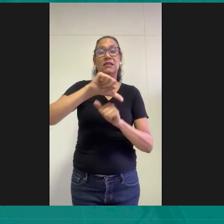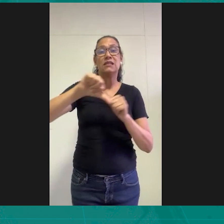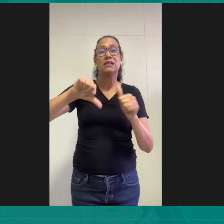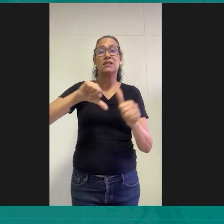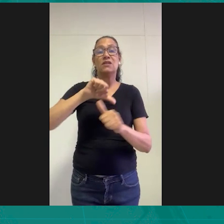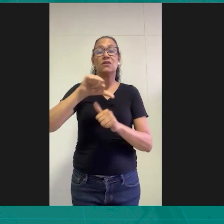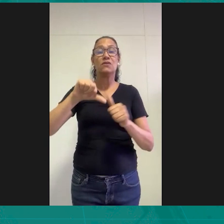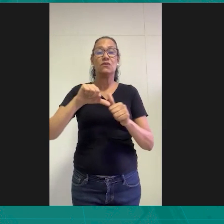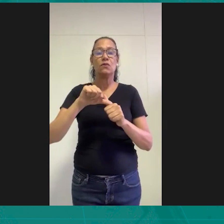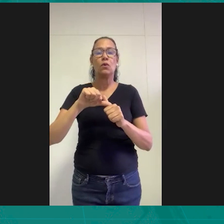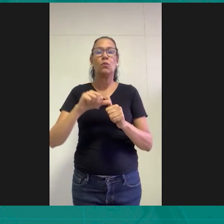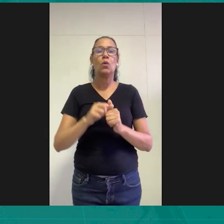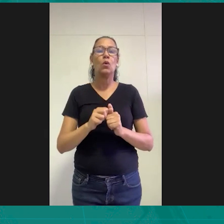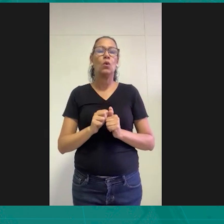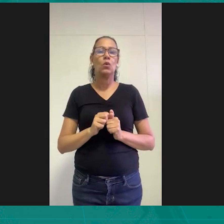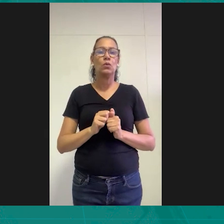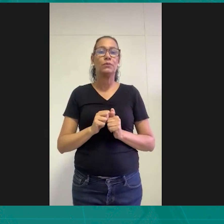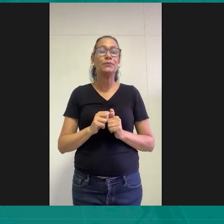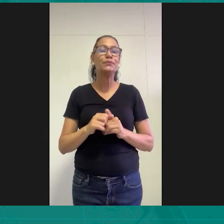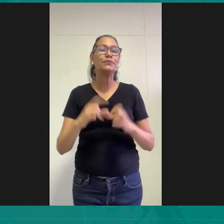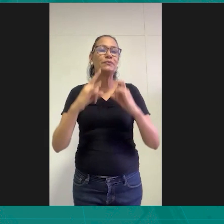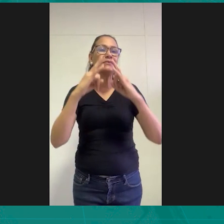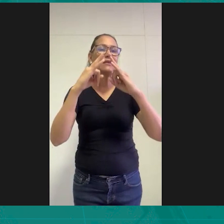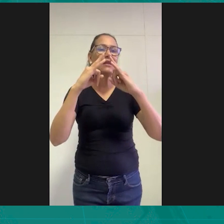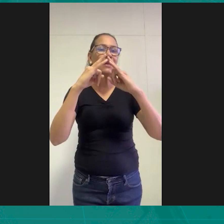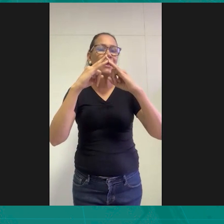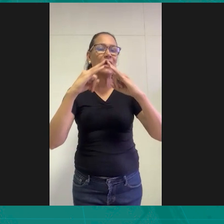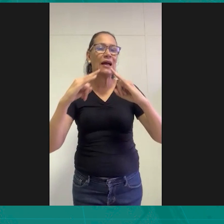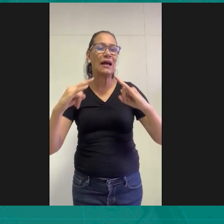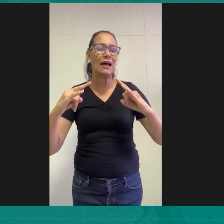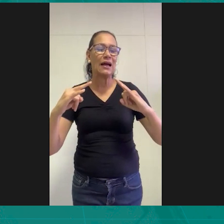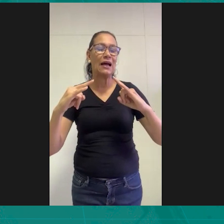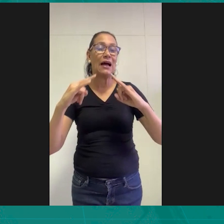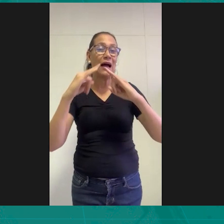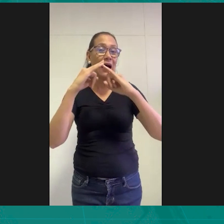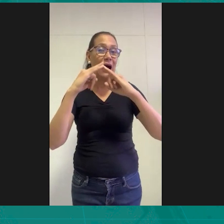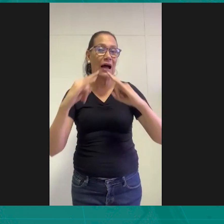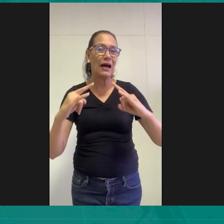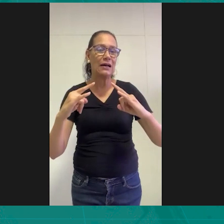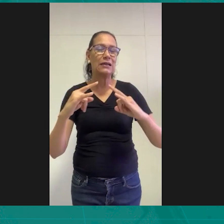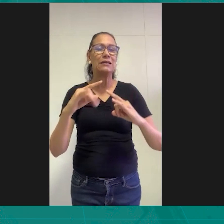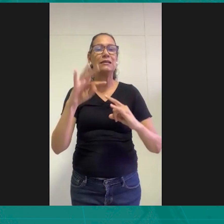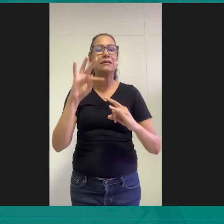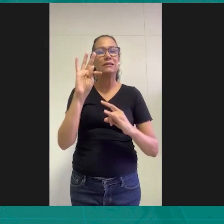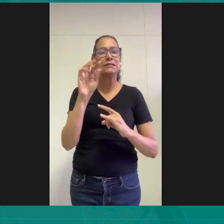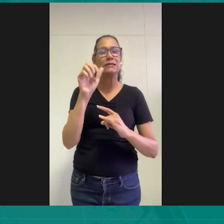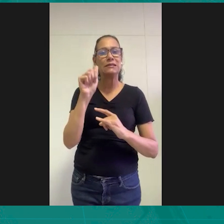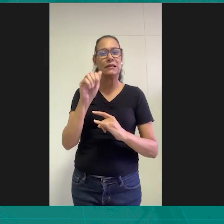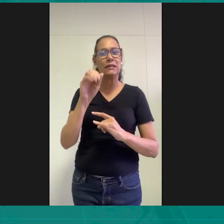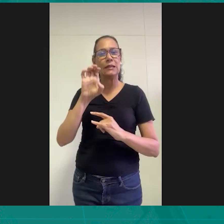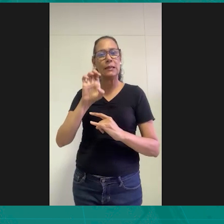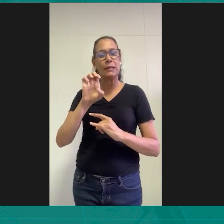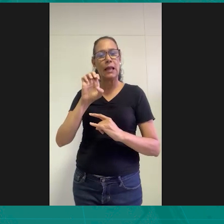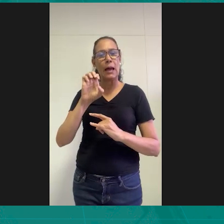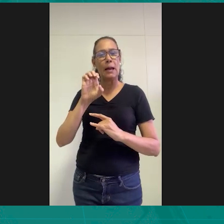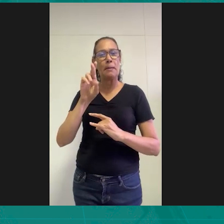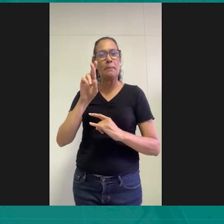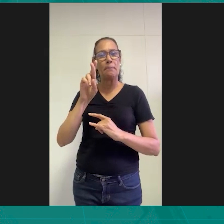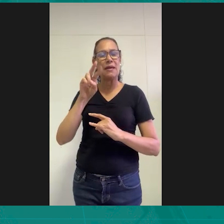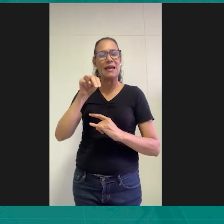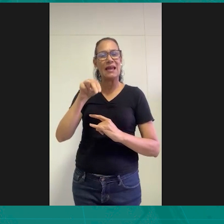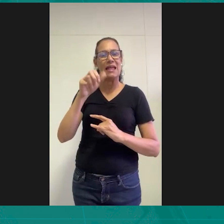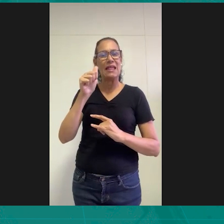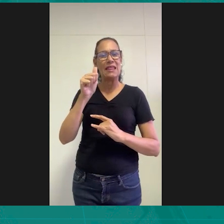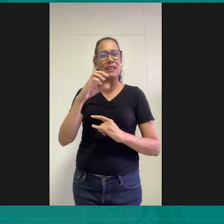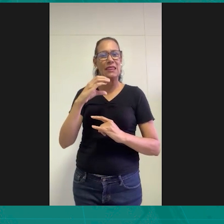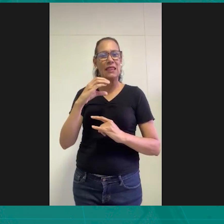É tabernacular, é armar tabernáculo. Então Jesus veio aqui armar o